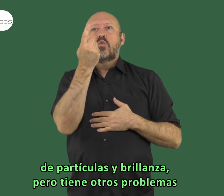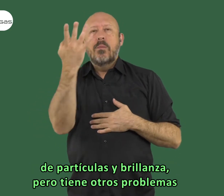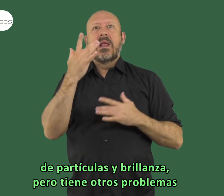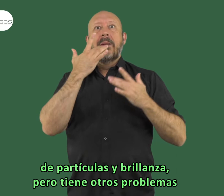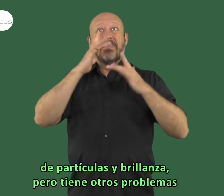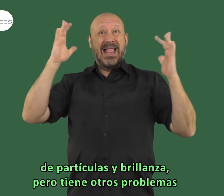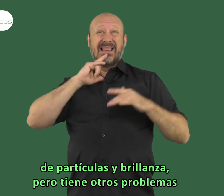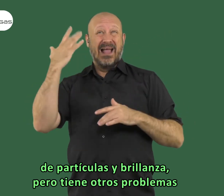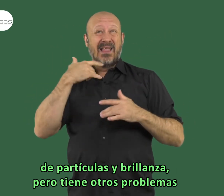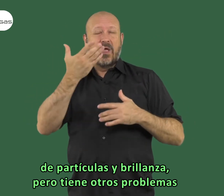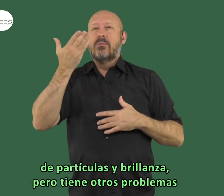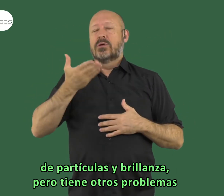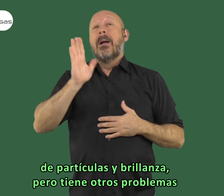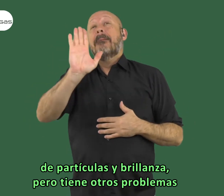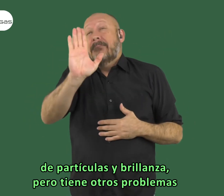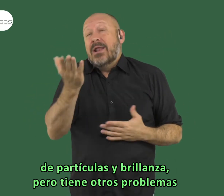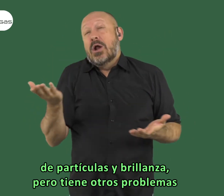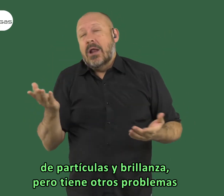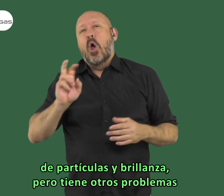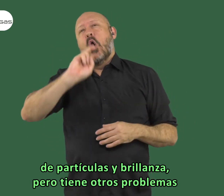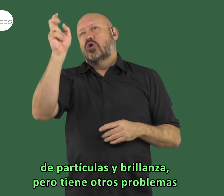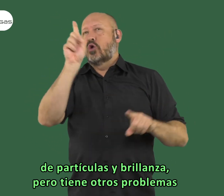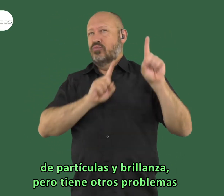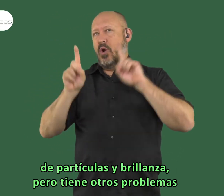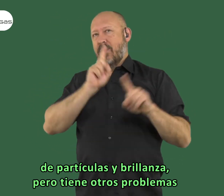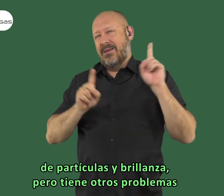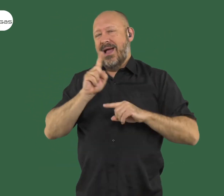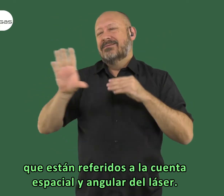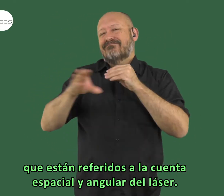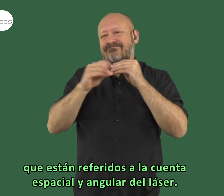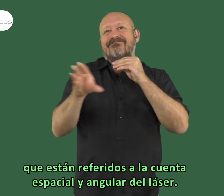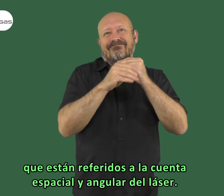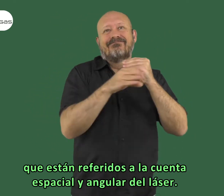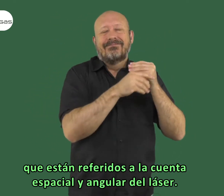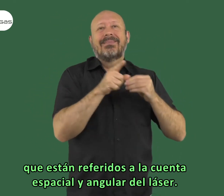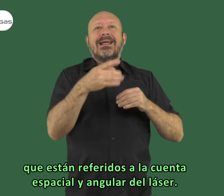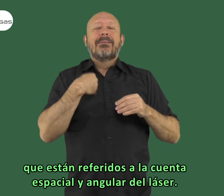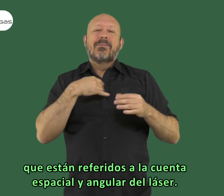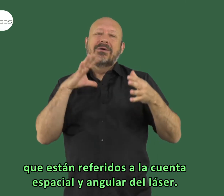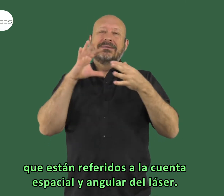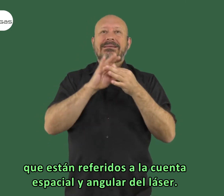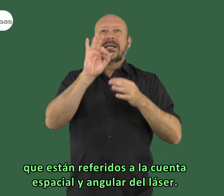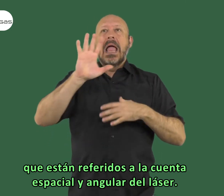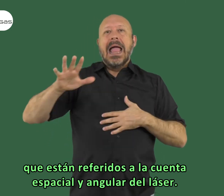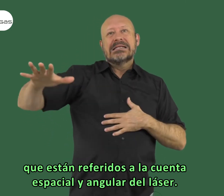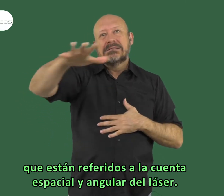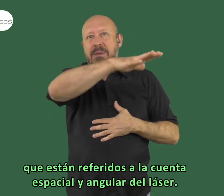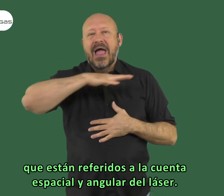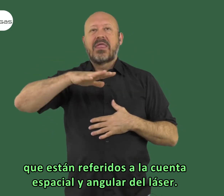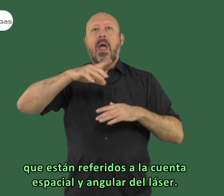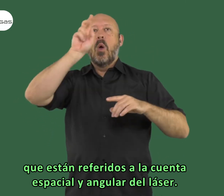de partículas y de brillanza, como he dicho, pero claro, tiene otros problemas que están referidos a la